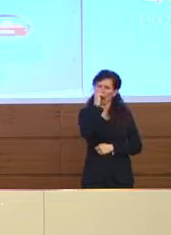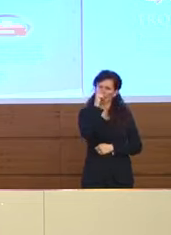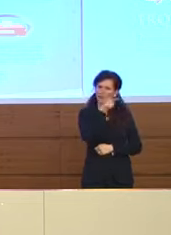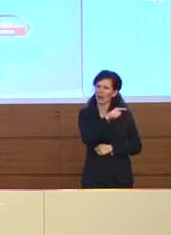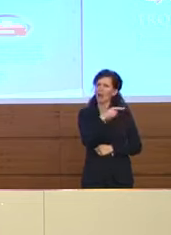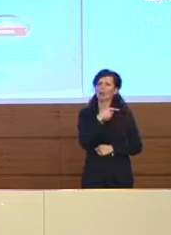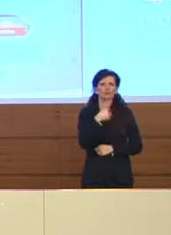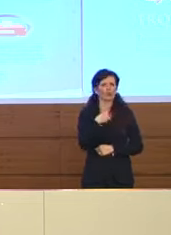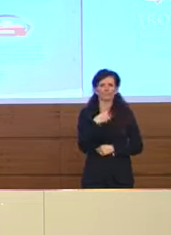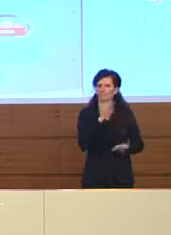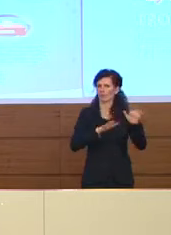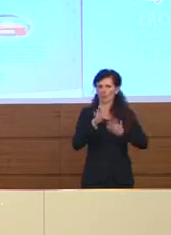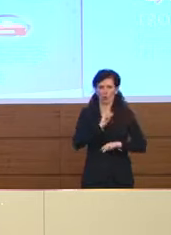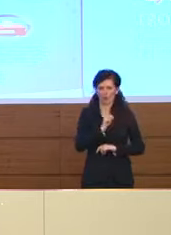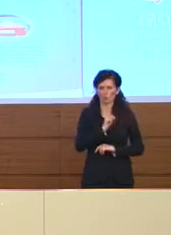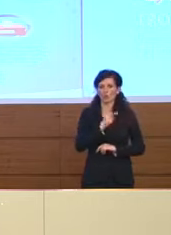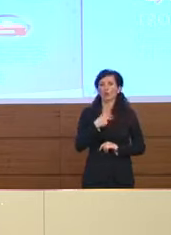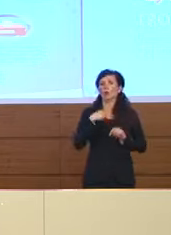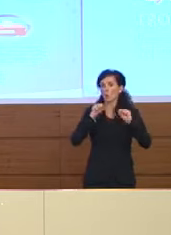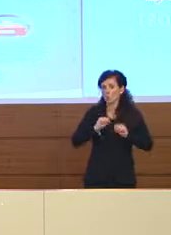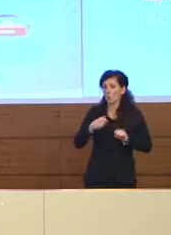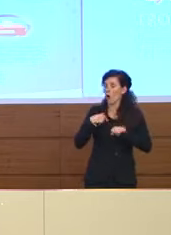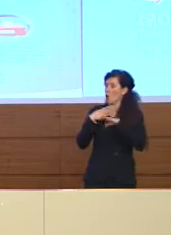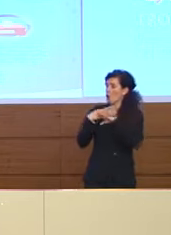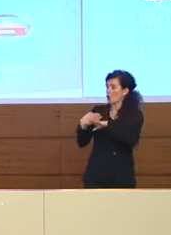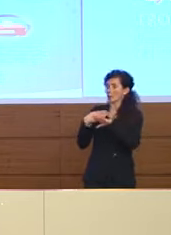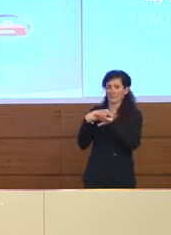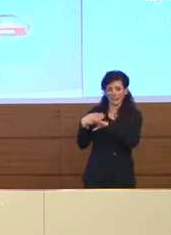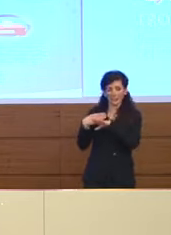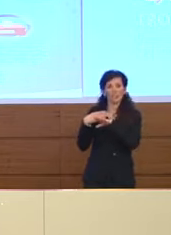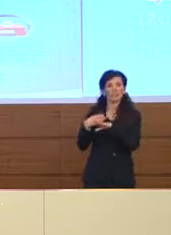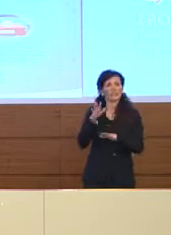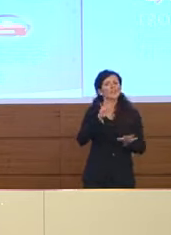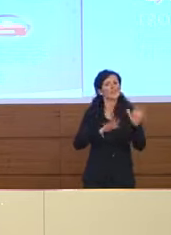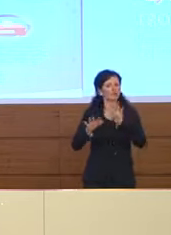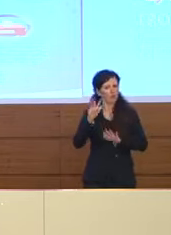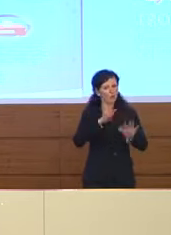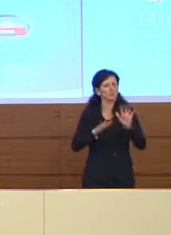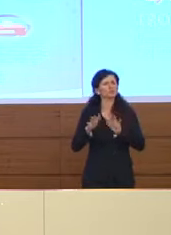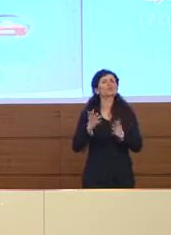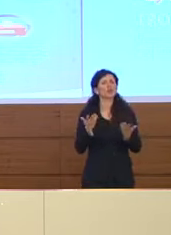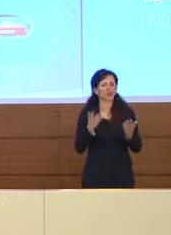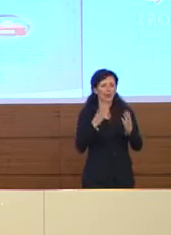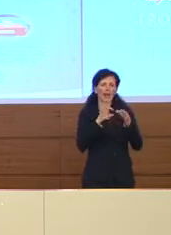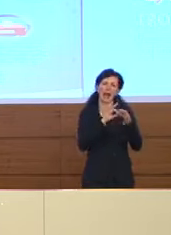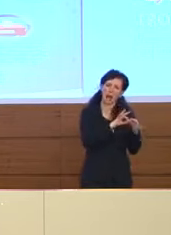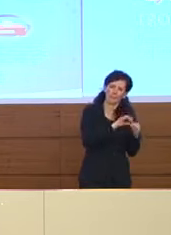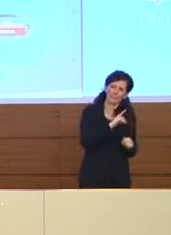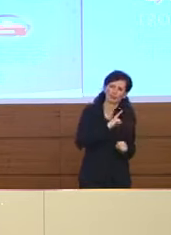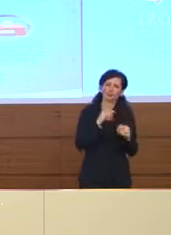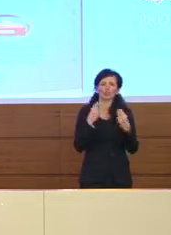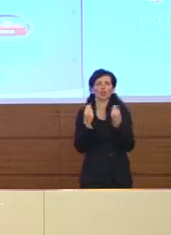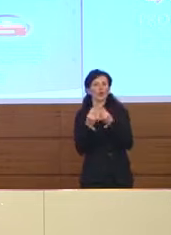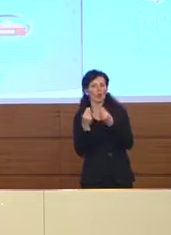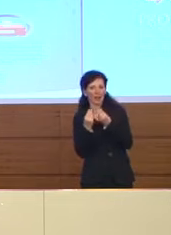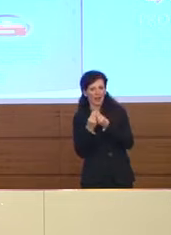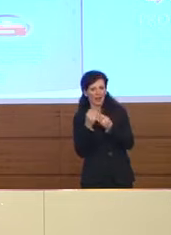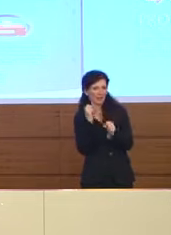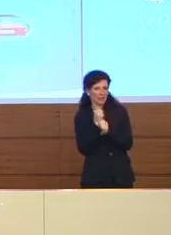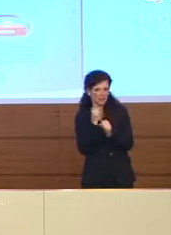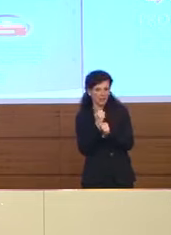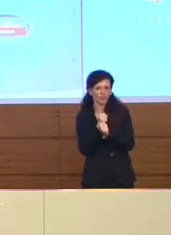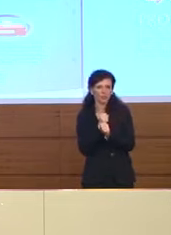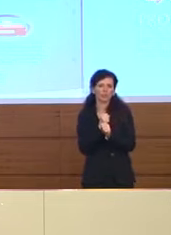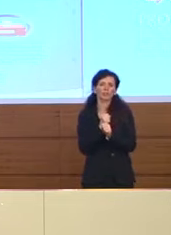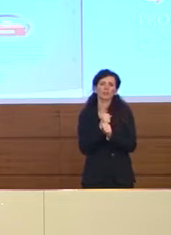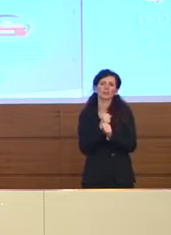condividere con lei un'informazione che i miei amici e colleghi sottolinea che prima